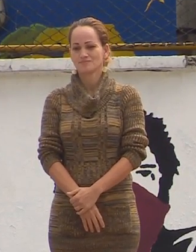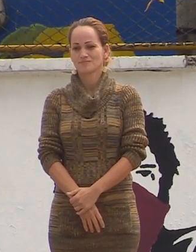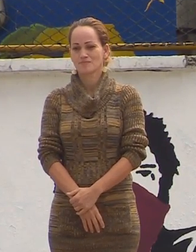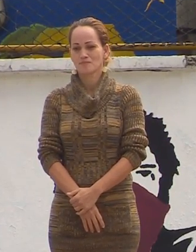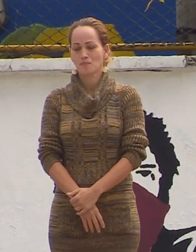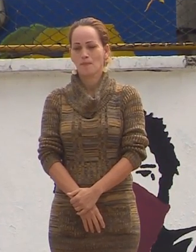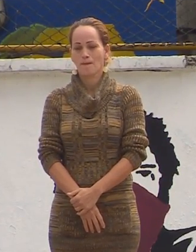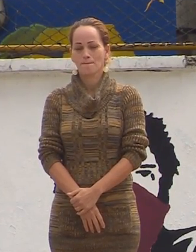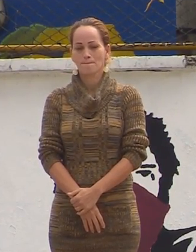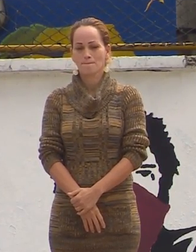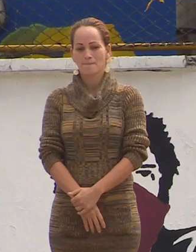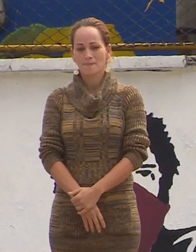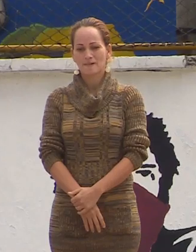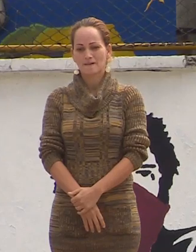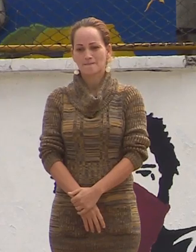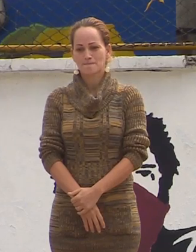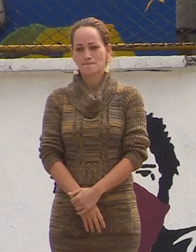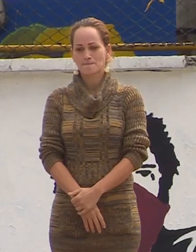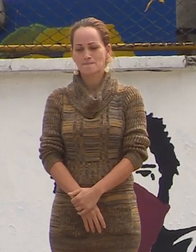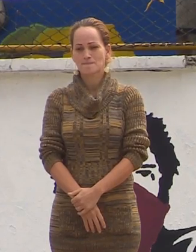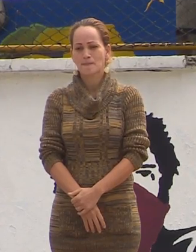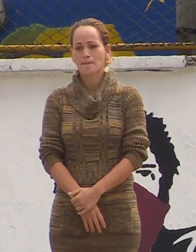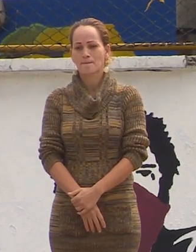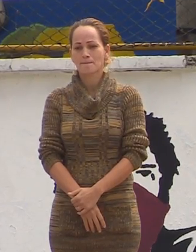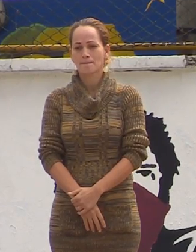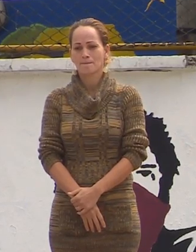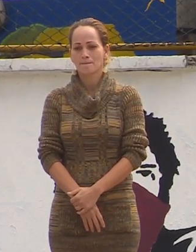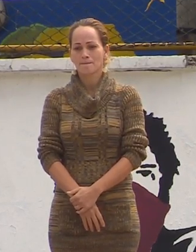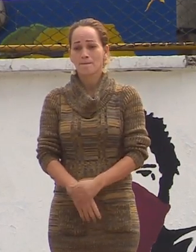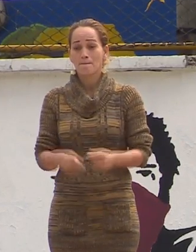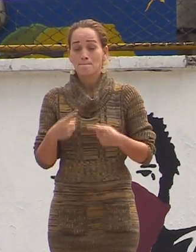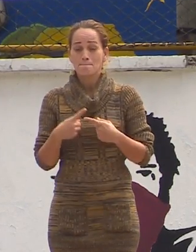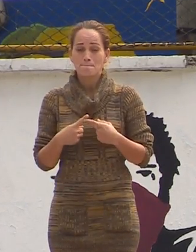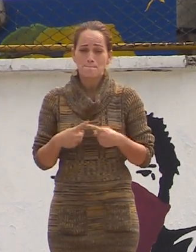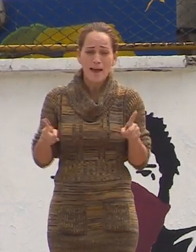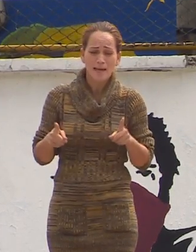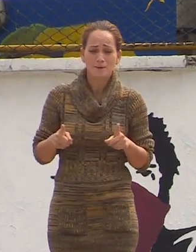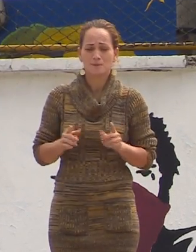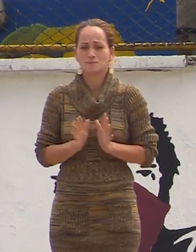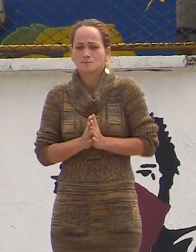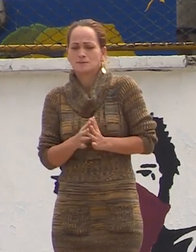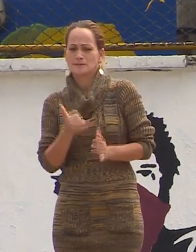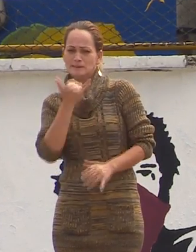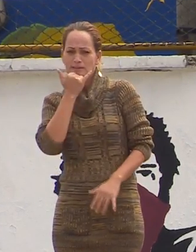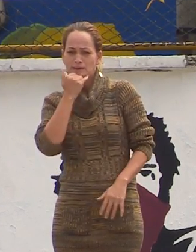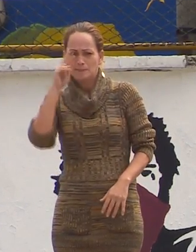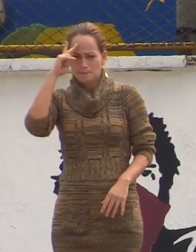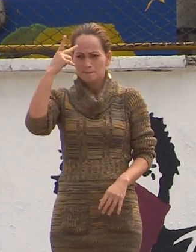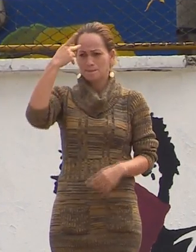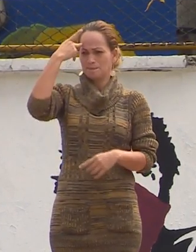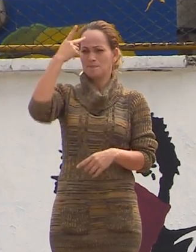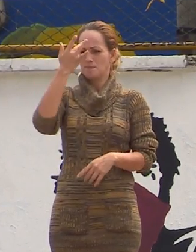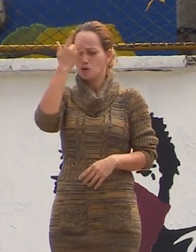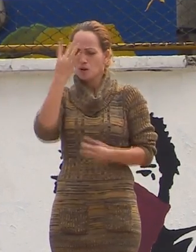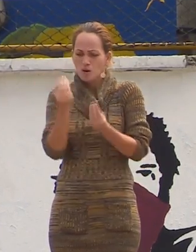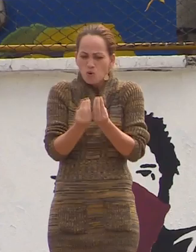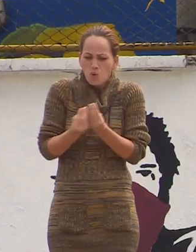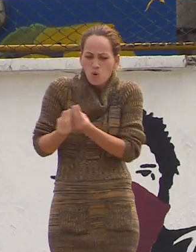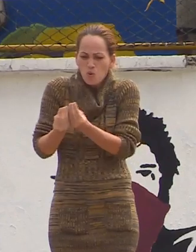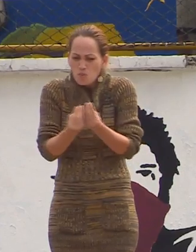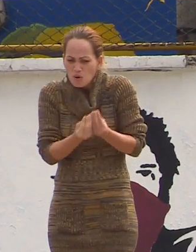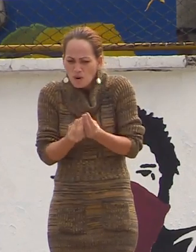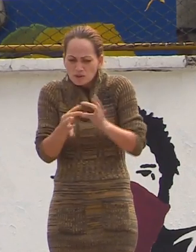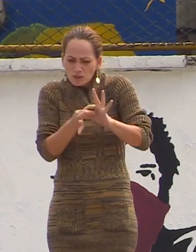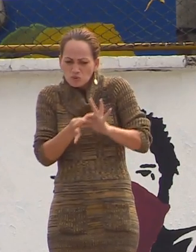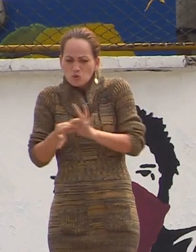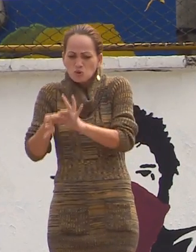Sin embargo, hay un equívoco desde el inicio de la discusión sobre la convivencia y el estar juntos